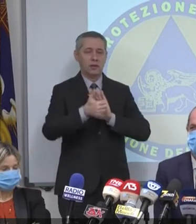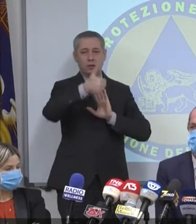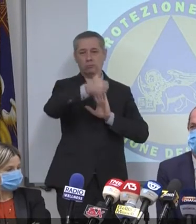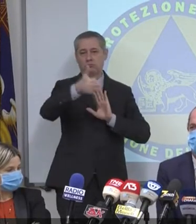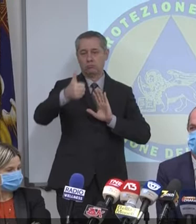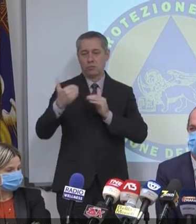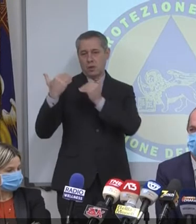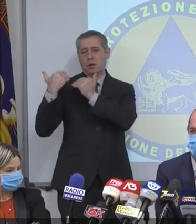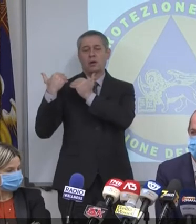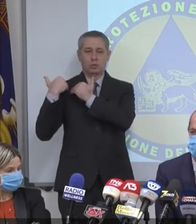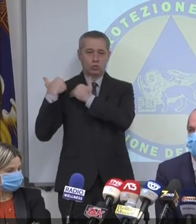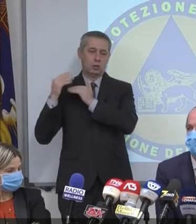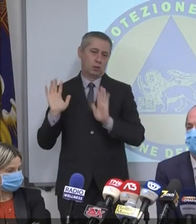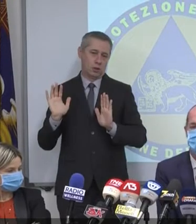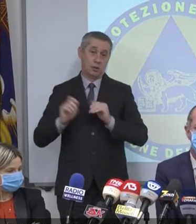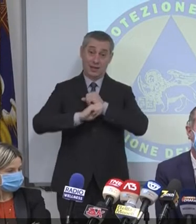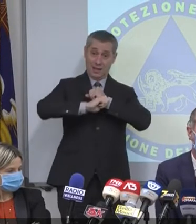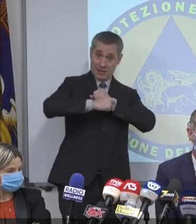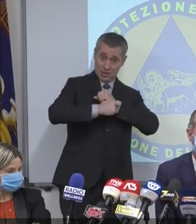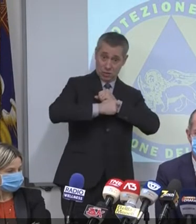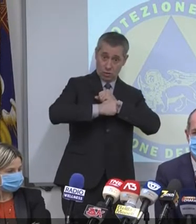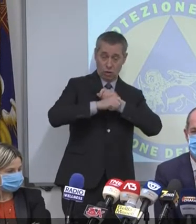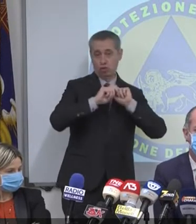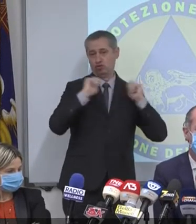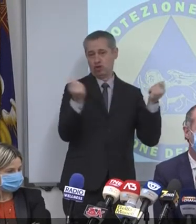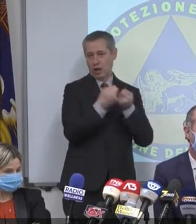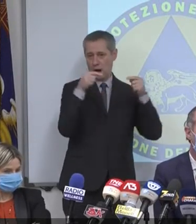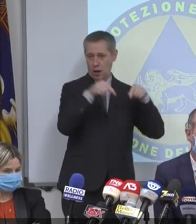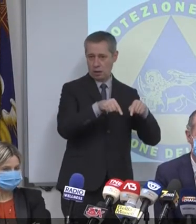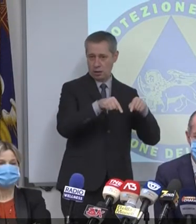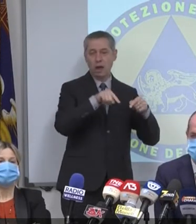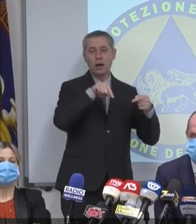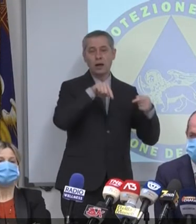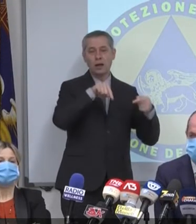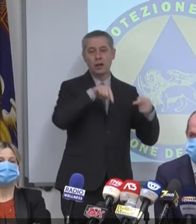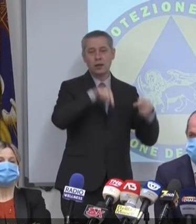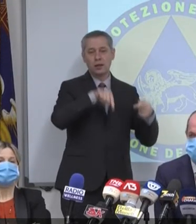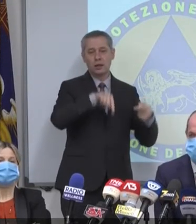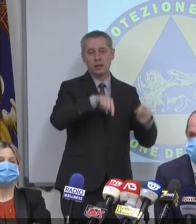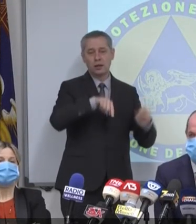responsabilità che da quella delle restrizioni, quindi collettiva, viene in capo ad ognuno di noi.